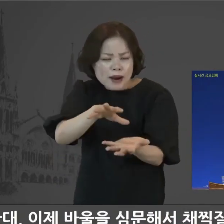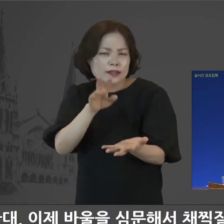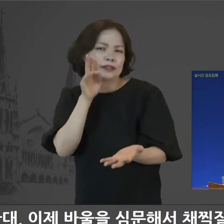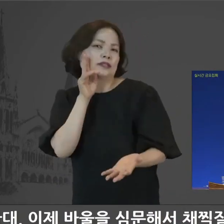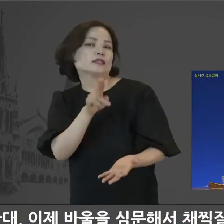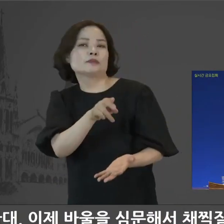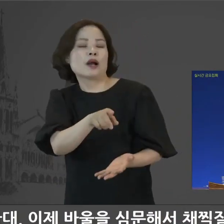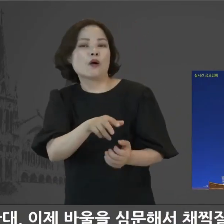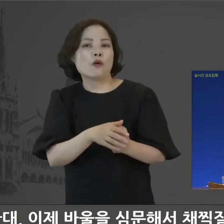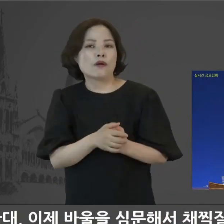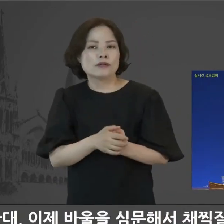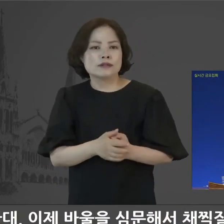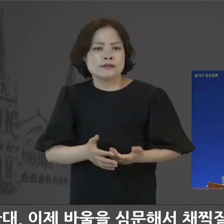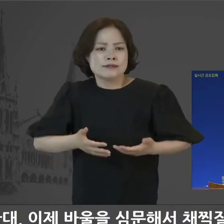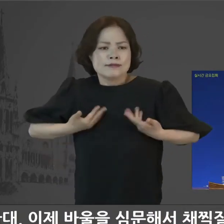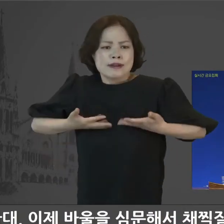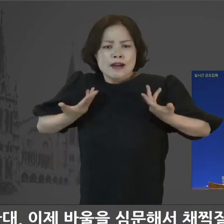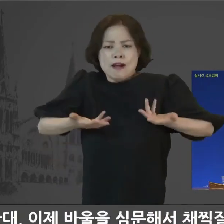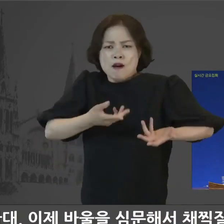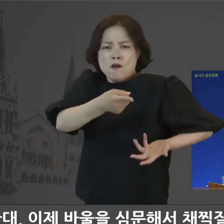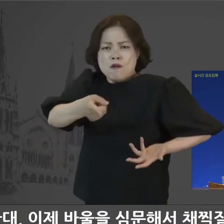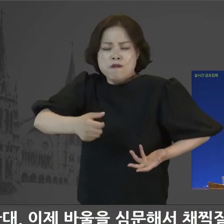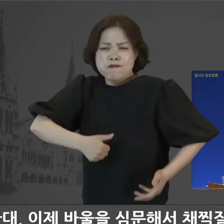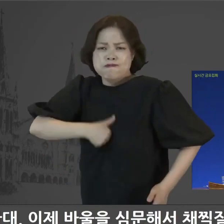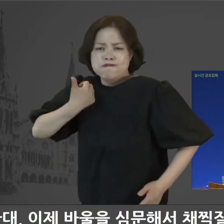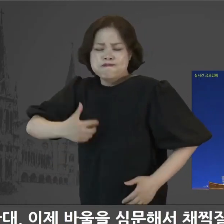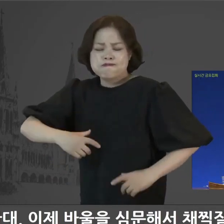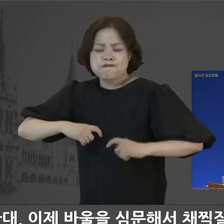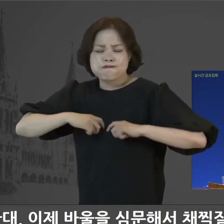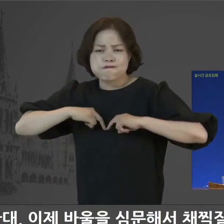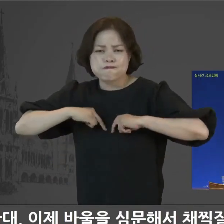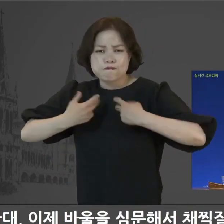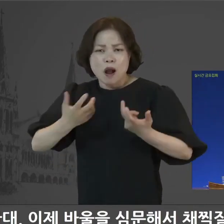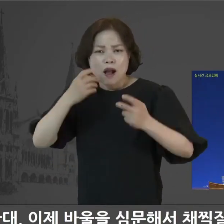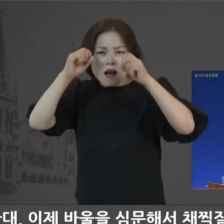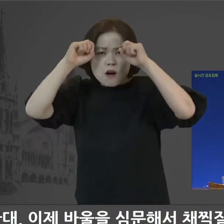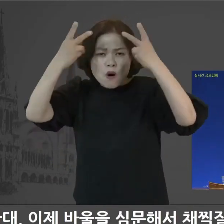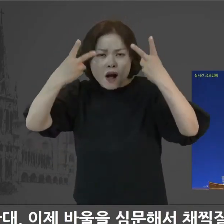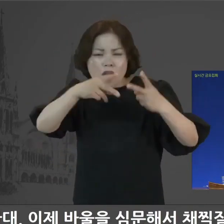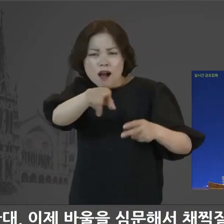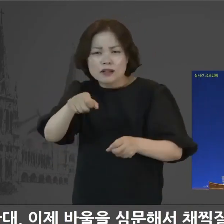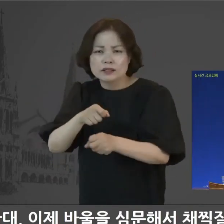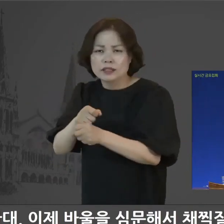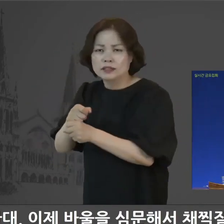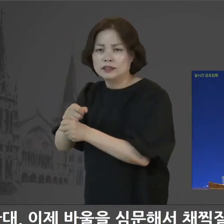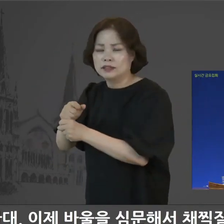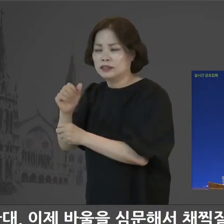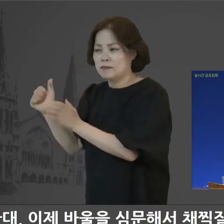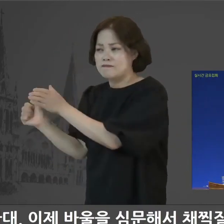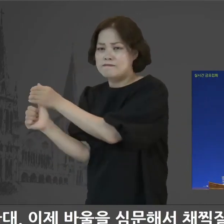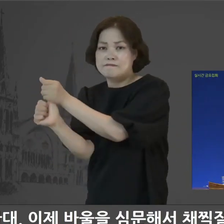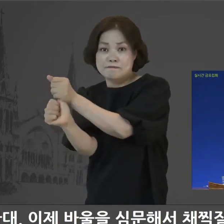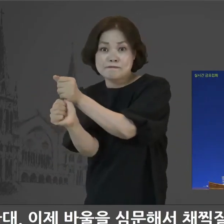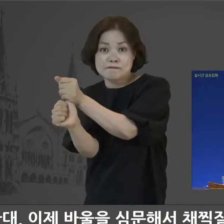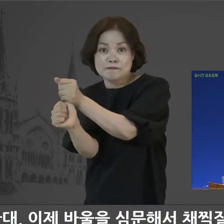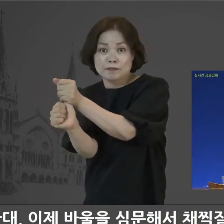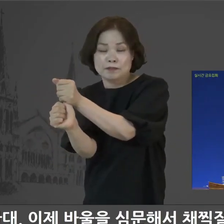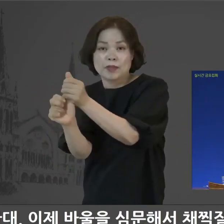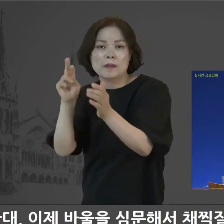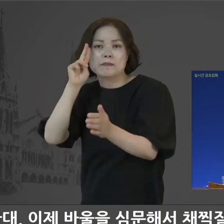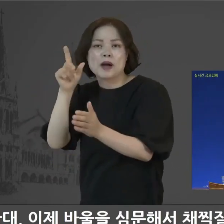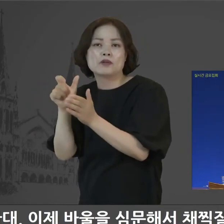이런 이 흥분, 군중들의 분노도 좀 삼킬 겸 해가지고 바울을 이제 체형하려고 준비를 했던